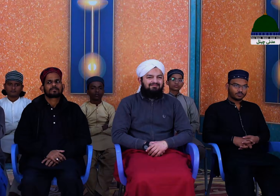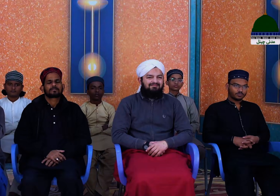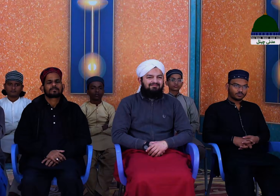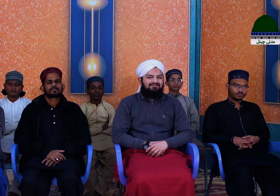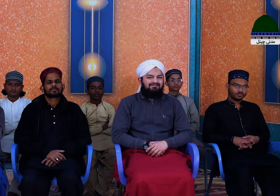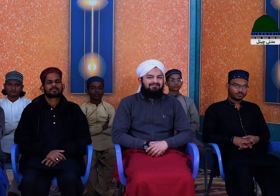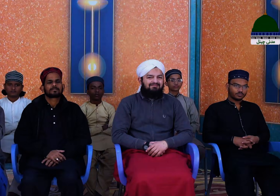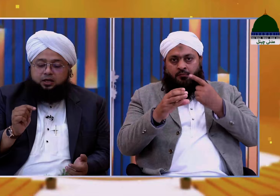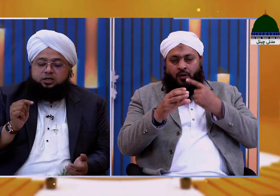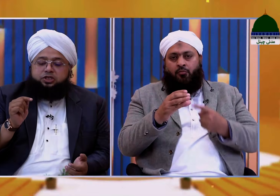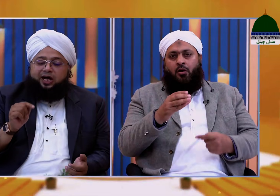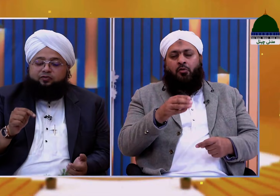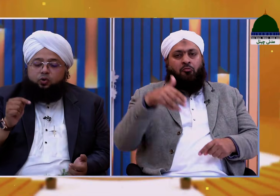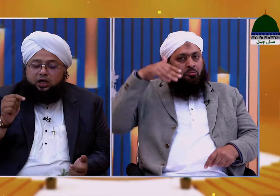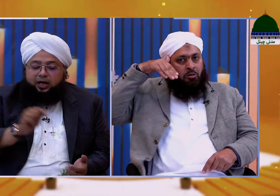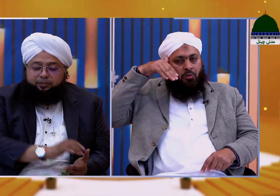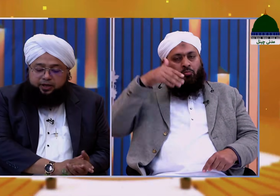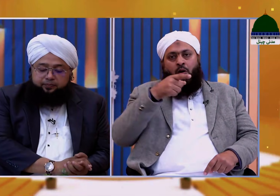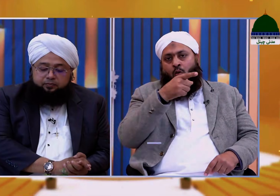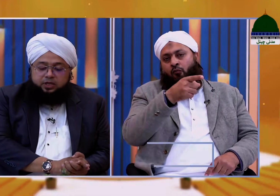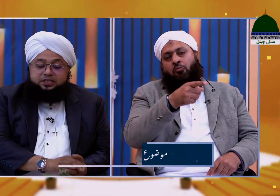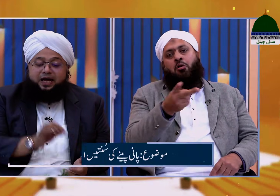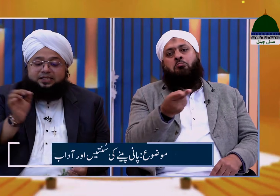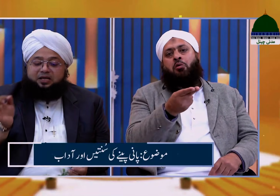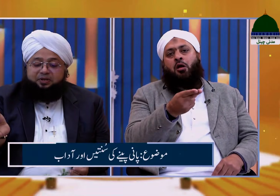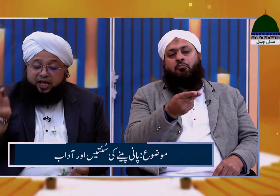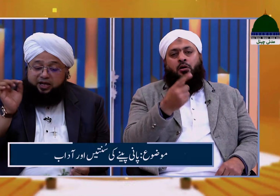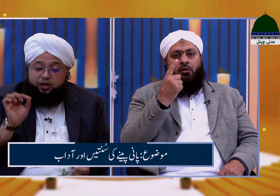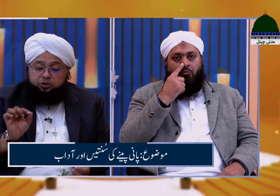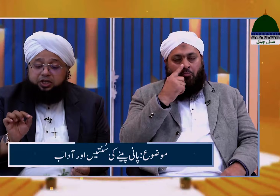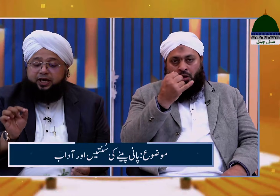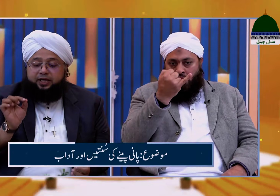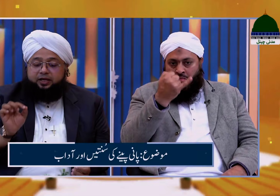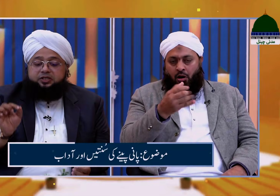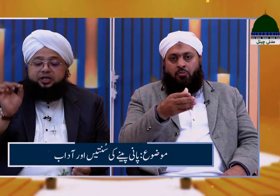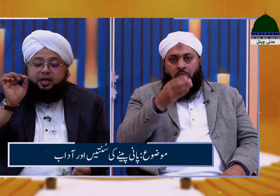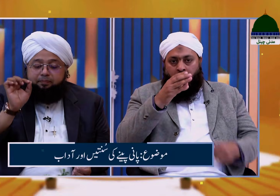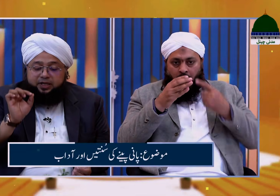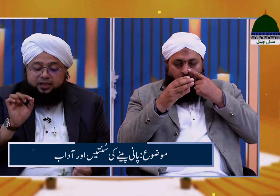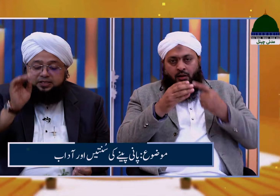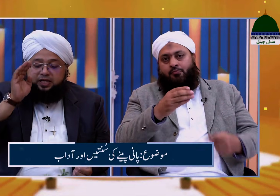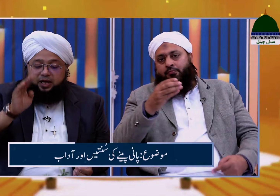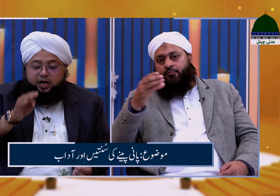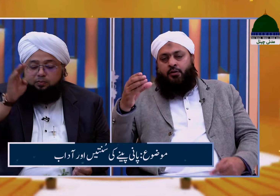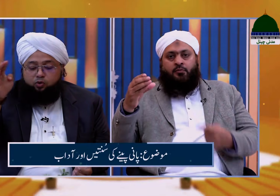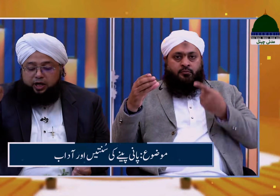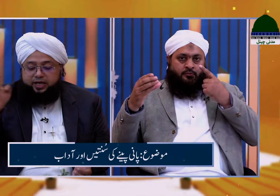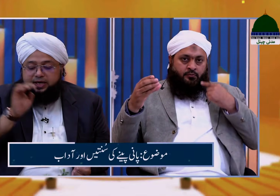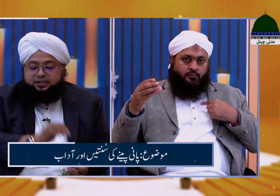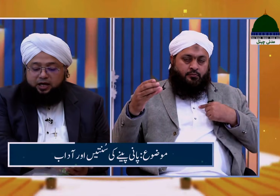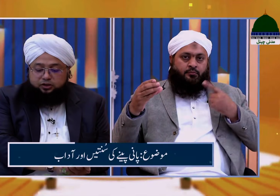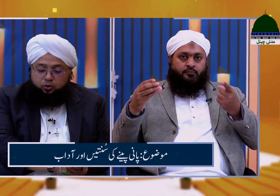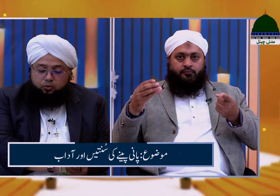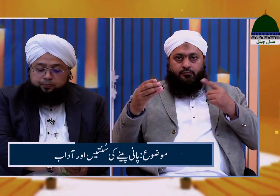برتن میں سانس لینا جانوروں کا کام ہے، سانس کبھی زہریلی ہوتی ہے، اس لیے برتن سے الگ منہ کر